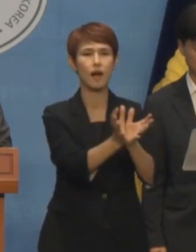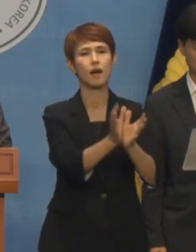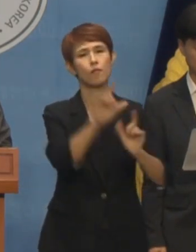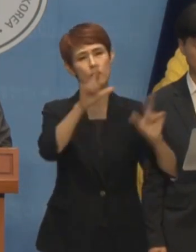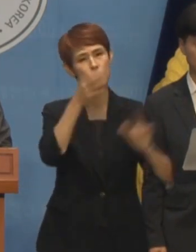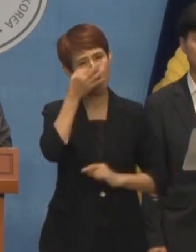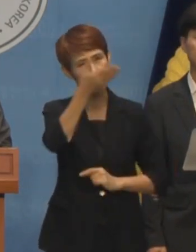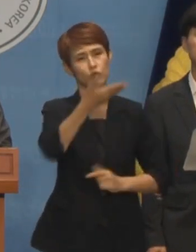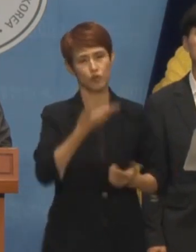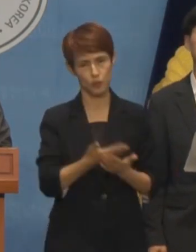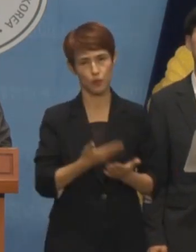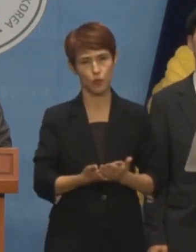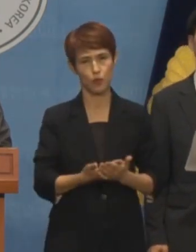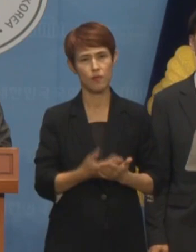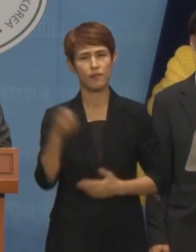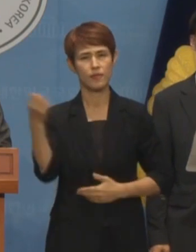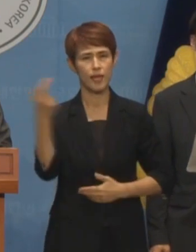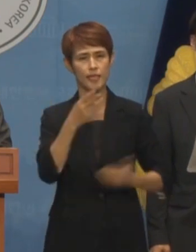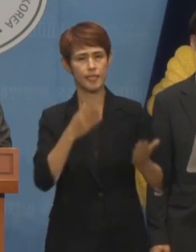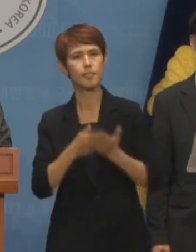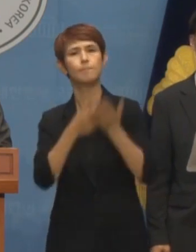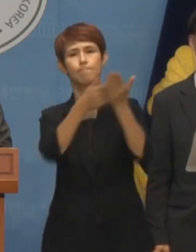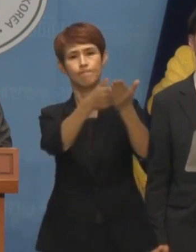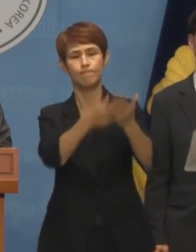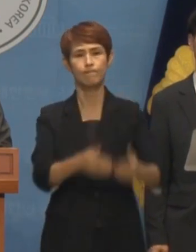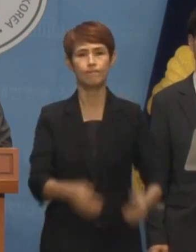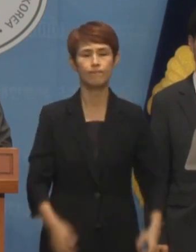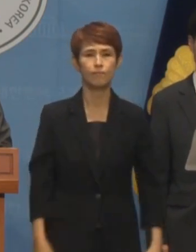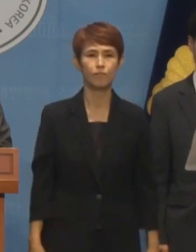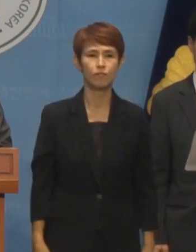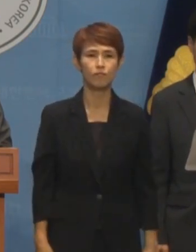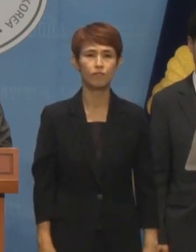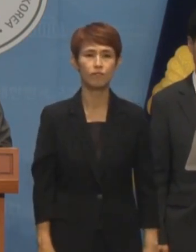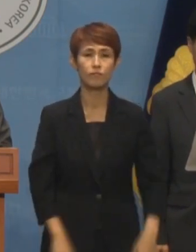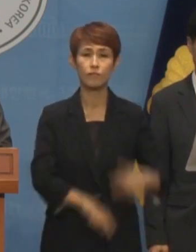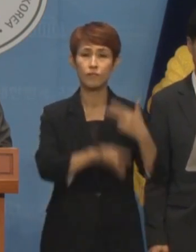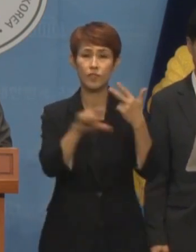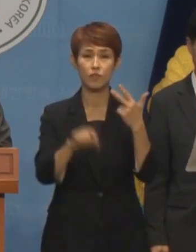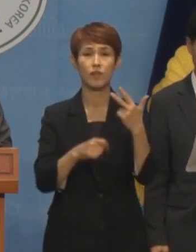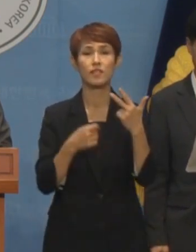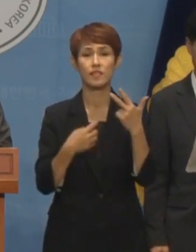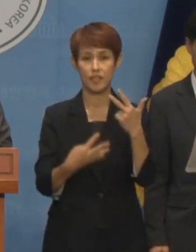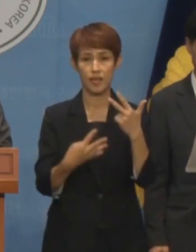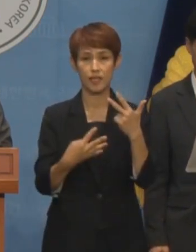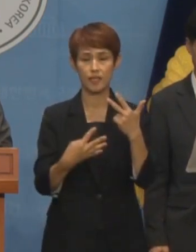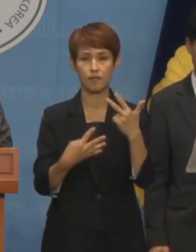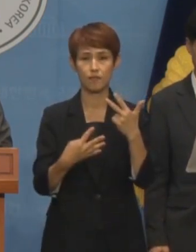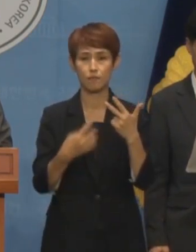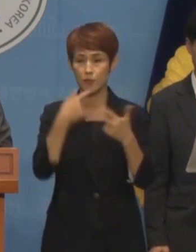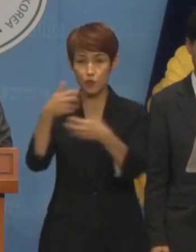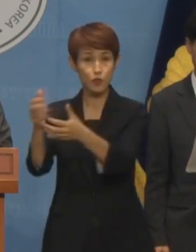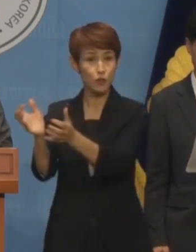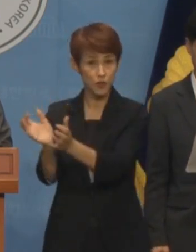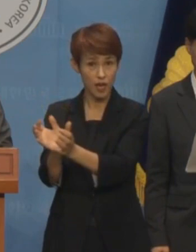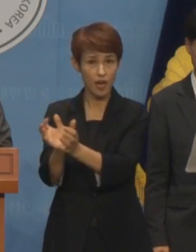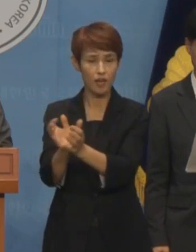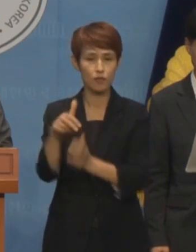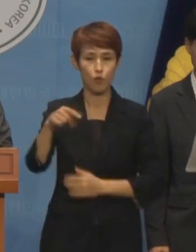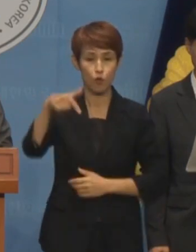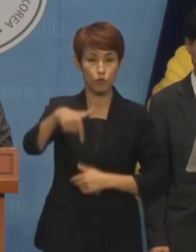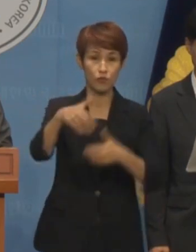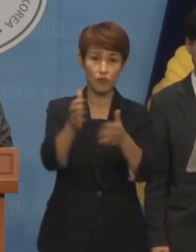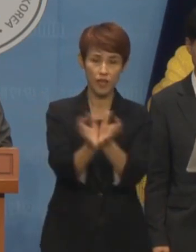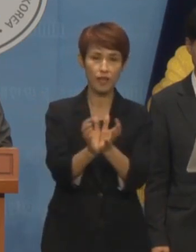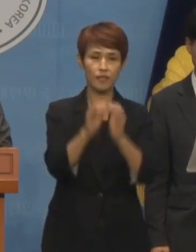보여줄 것을 이 자리에서 다시 한번 촉구합니다. 2024년 7월 4일 더불어민주당,